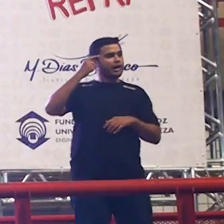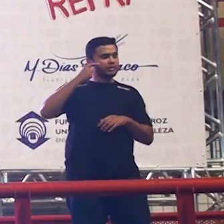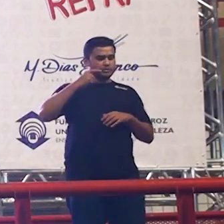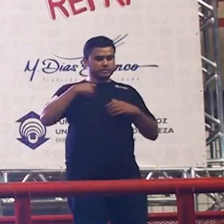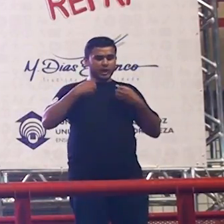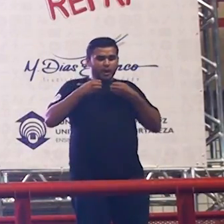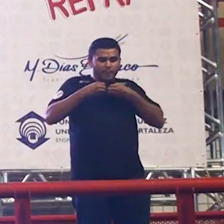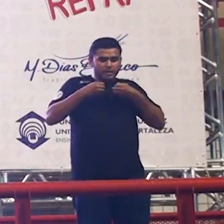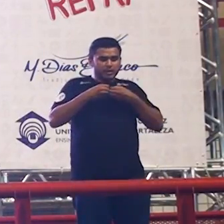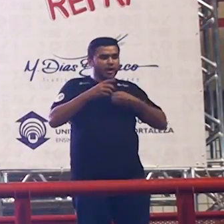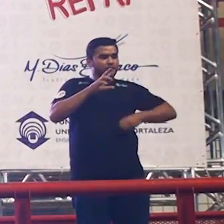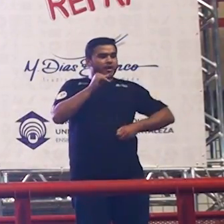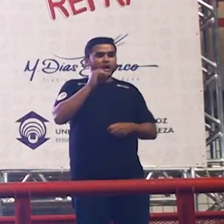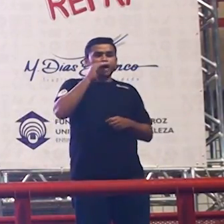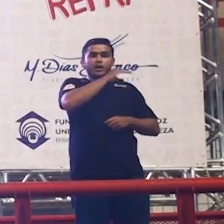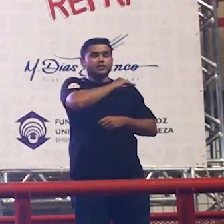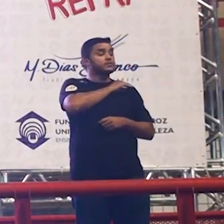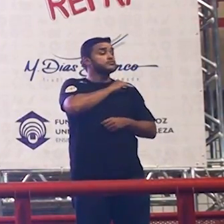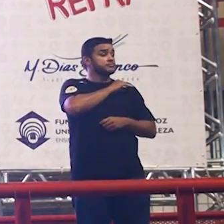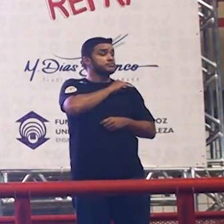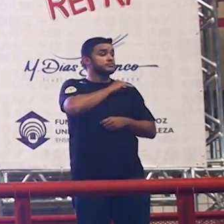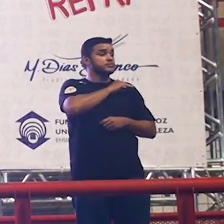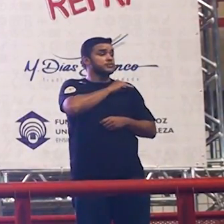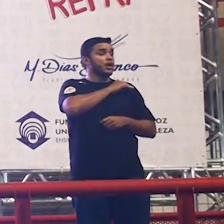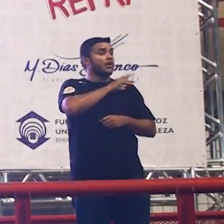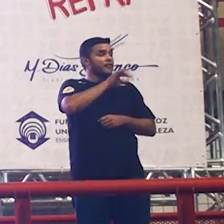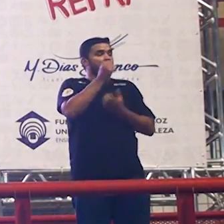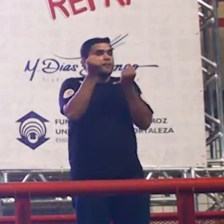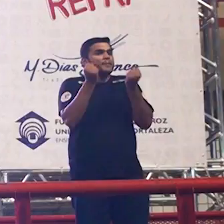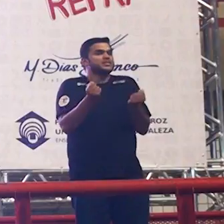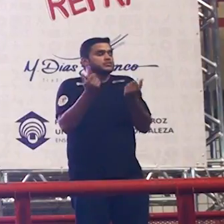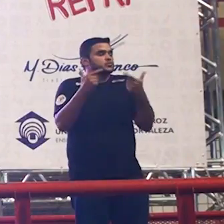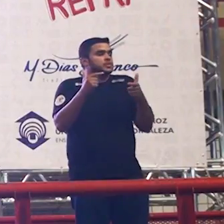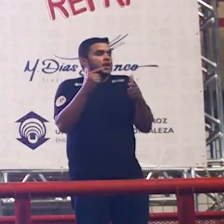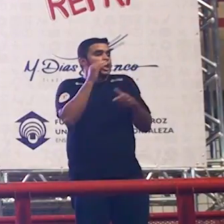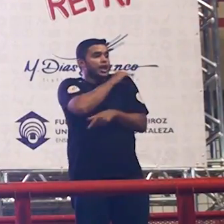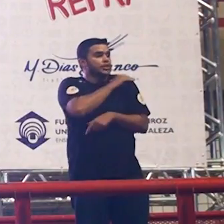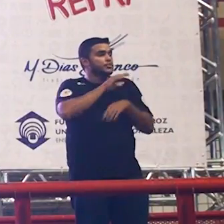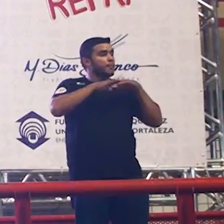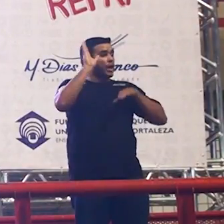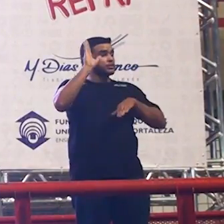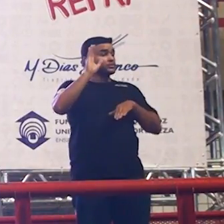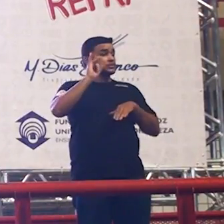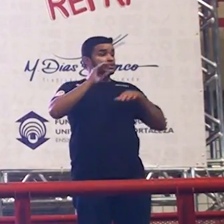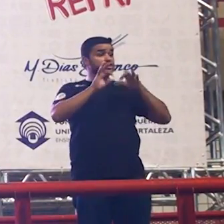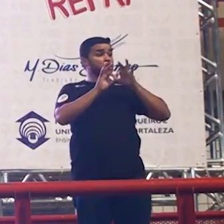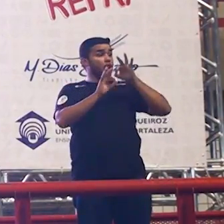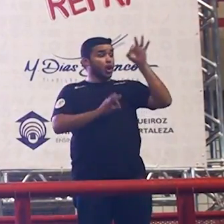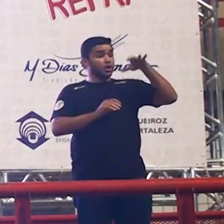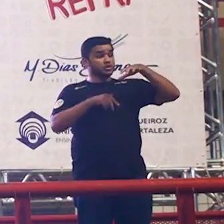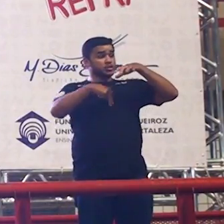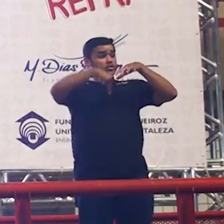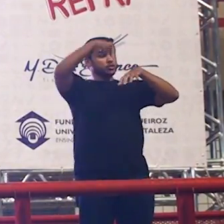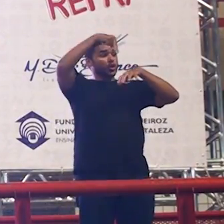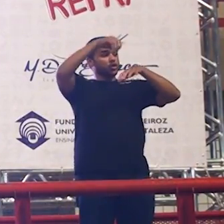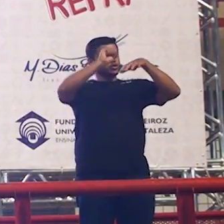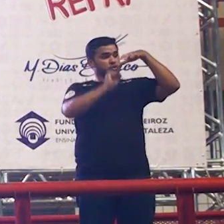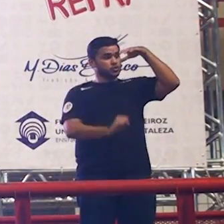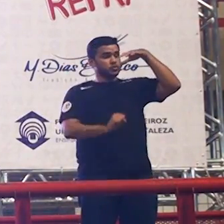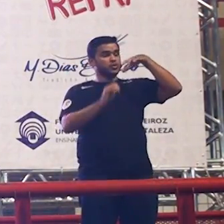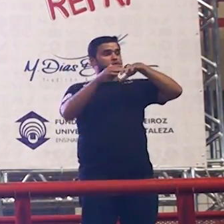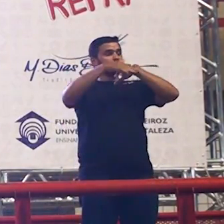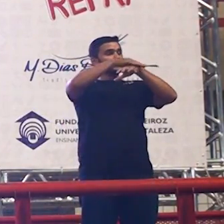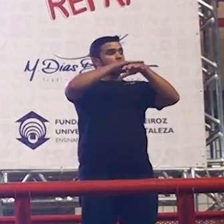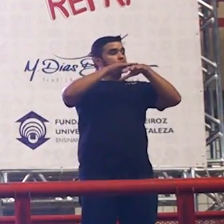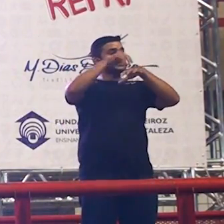dilatado, está menos denso. Se está menos denso, eu tenho menos pressão. Guardou? Professor, por que isso é importante? Como é que tu vai trabalhar